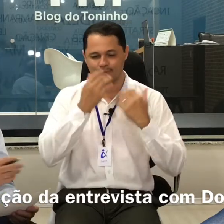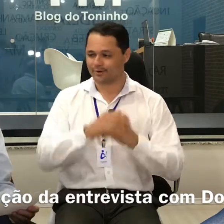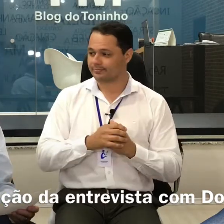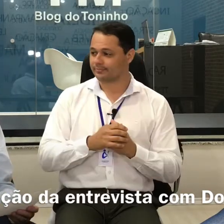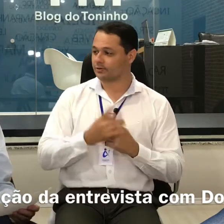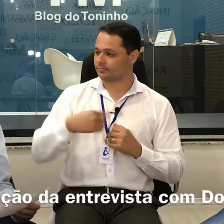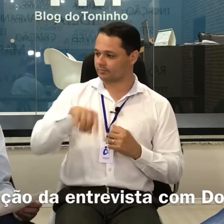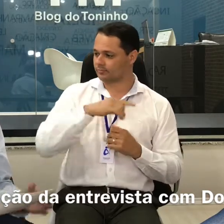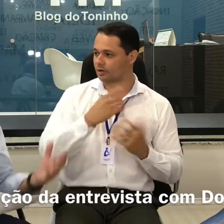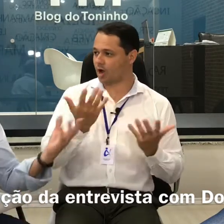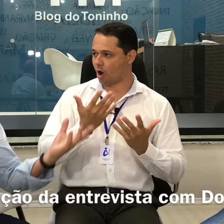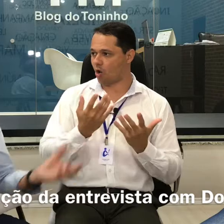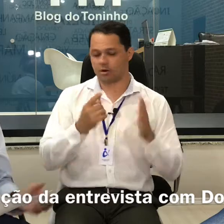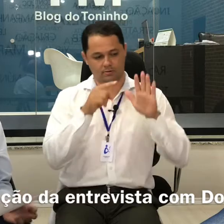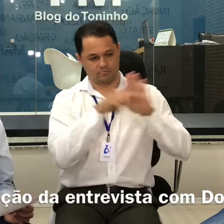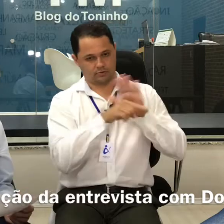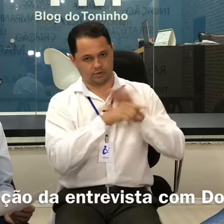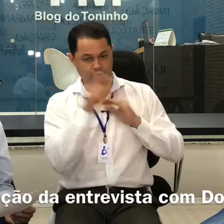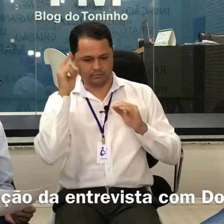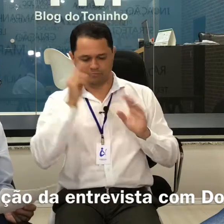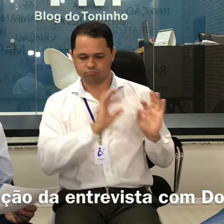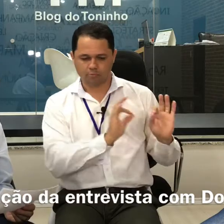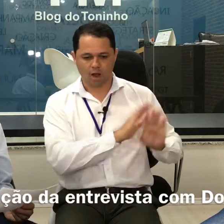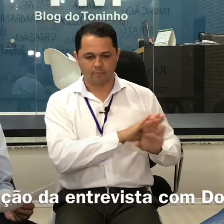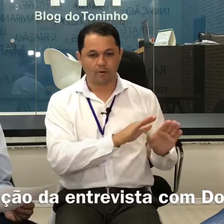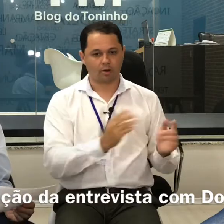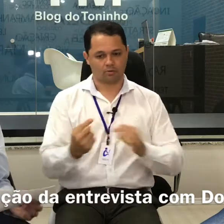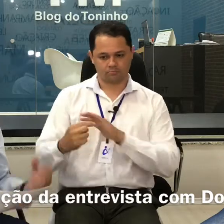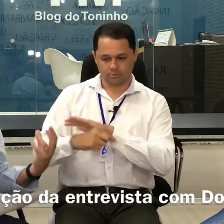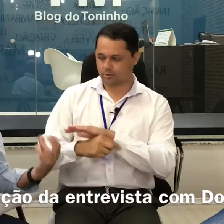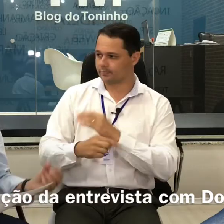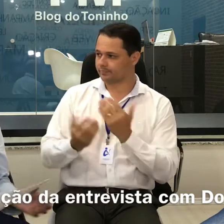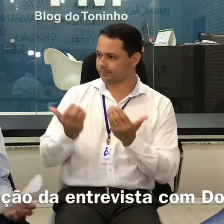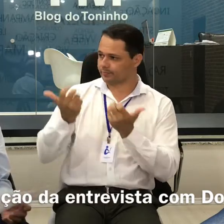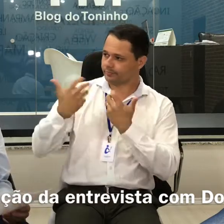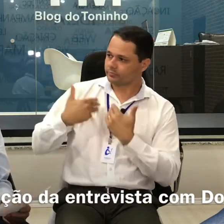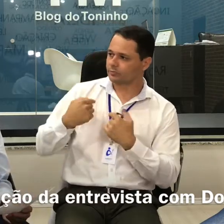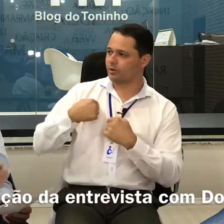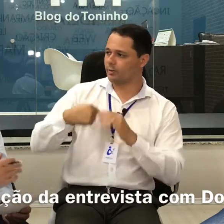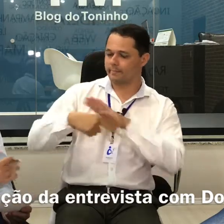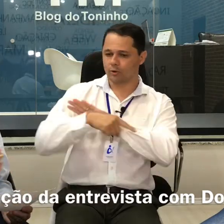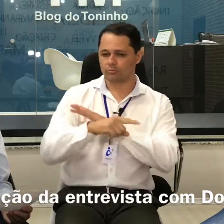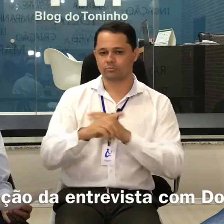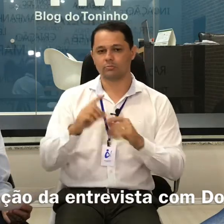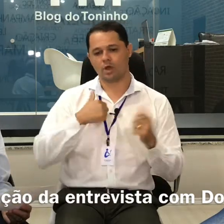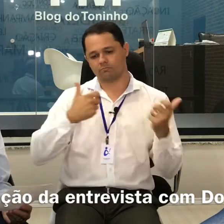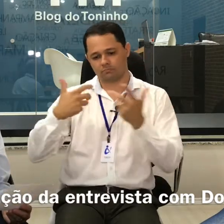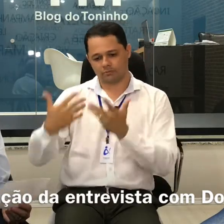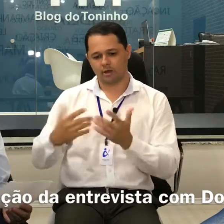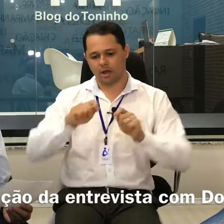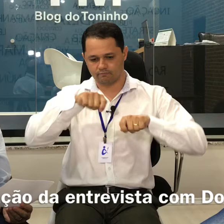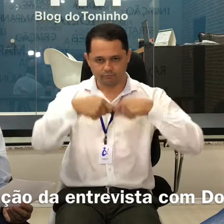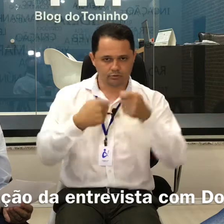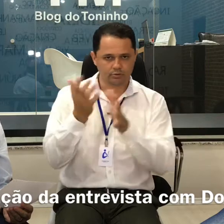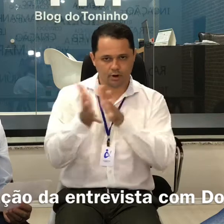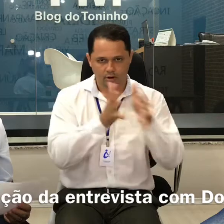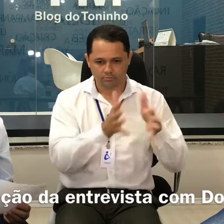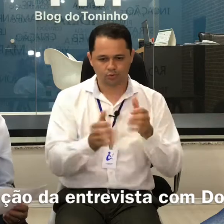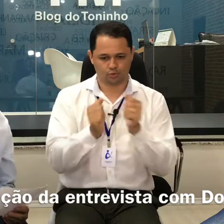Nós agora não vamos mais perguntar para o Marcos, né? Mas apenas para você, enquanto que você vai fazendo o sinal de Libras e passando